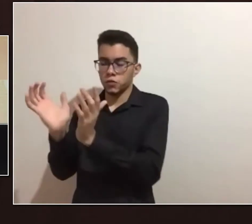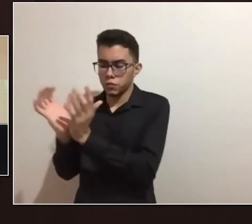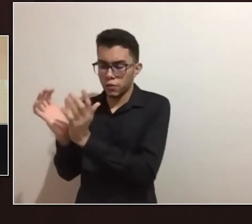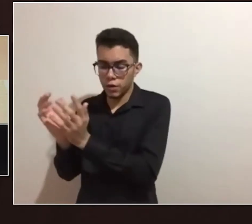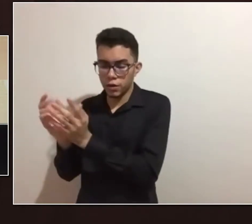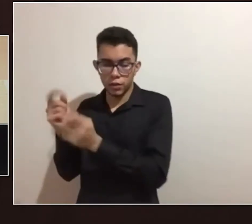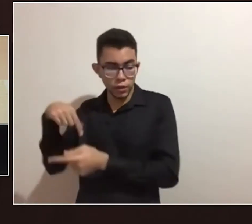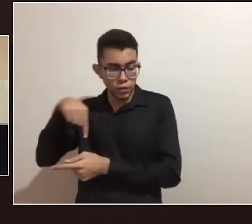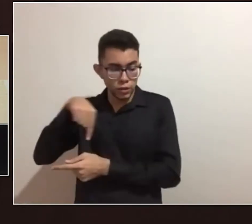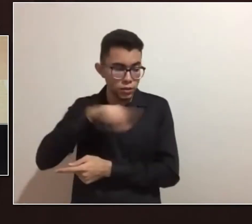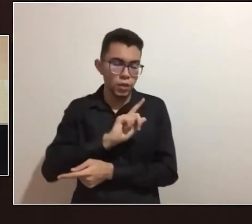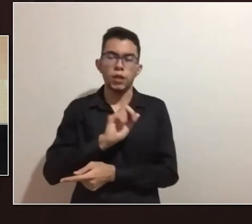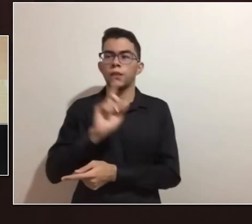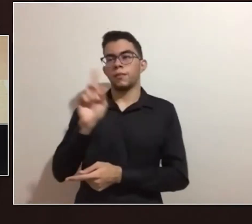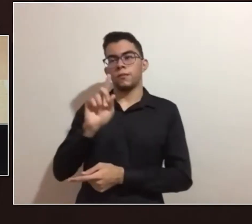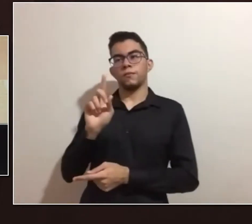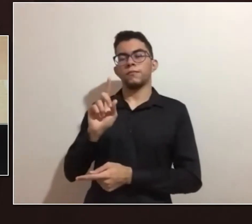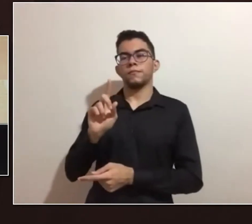viagem,